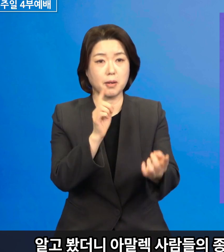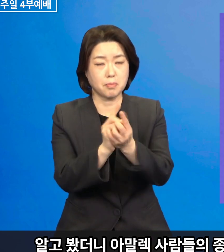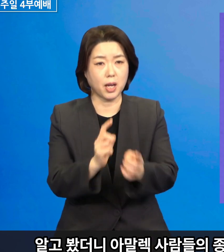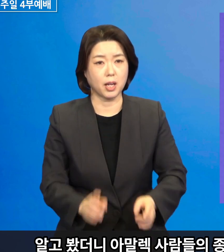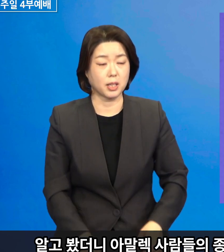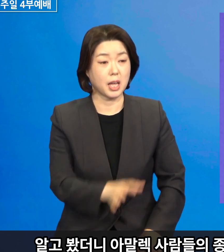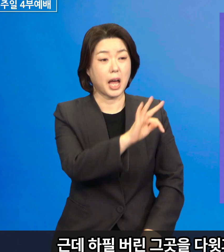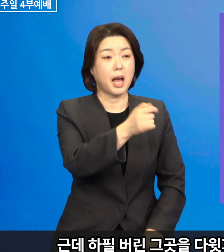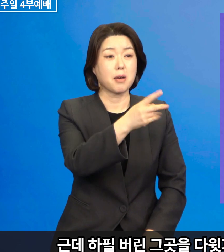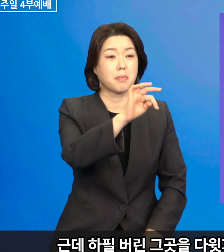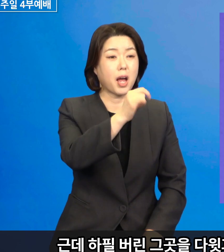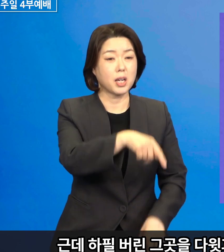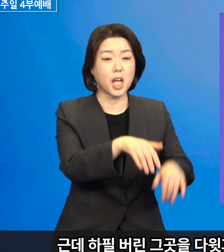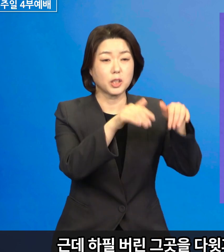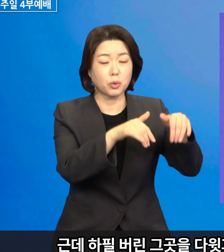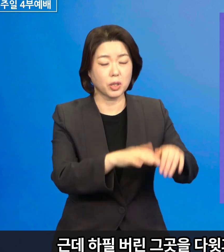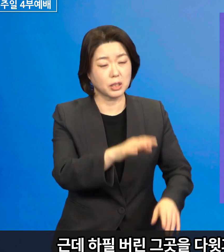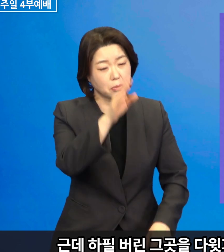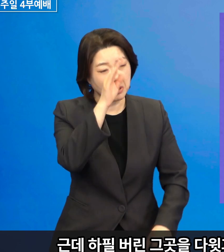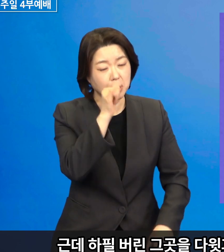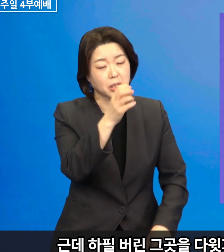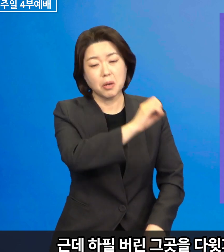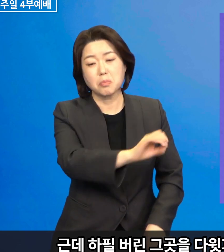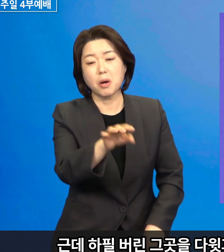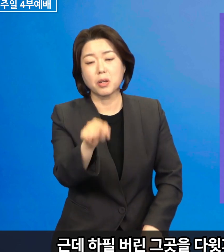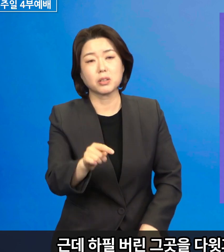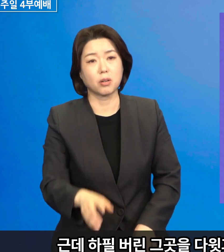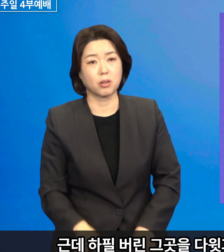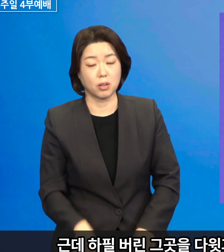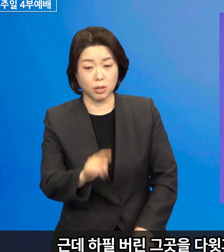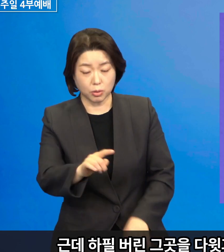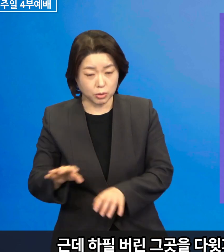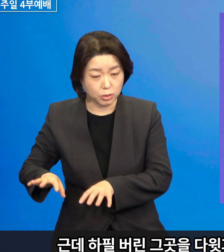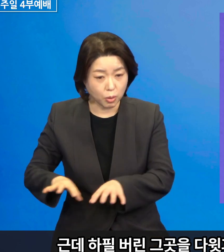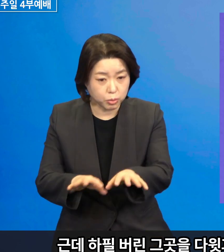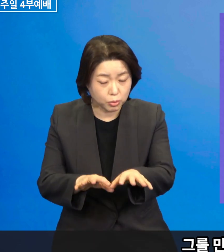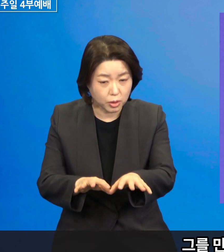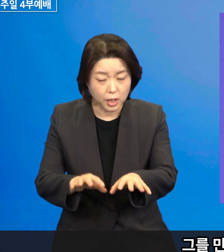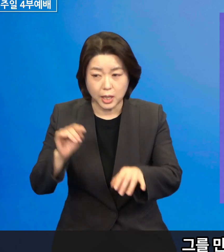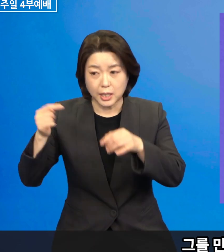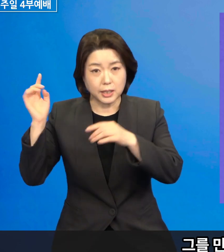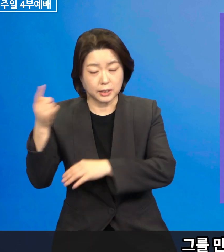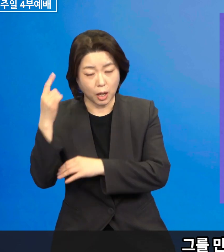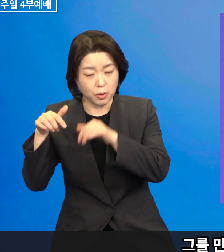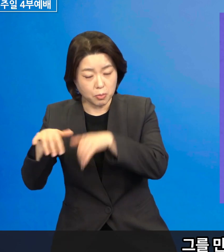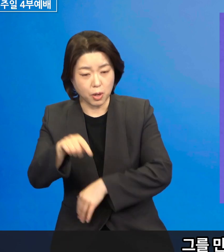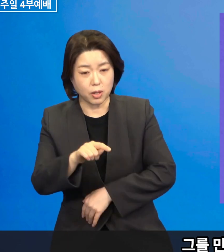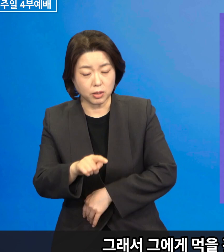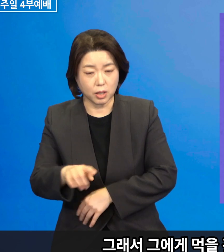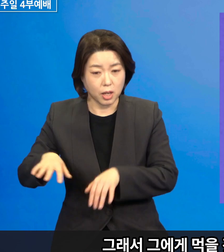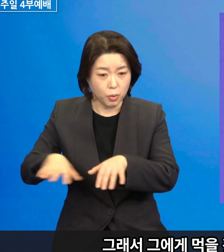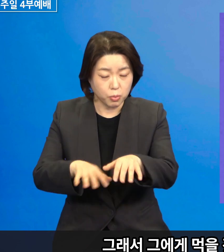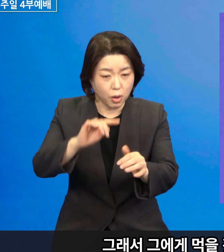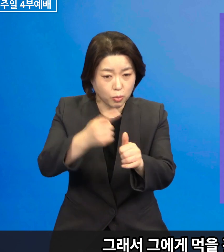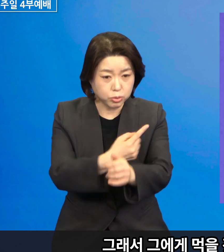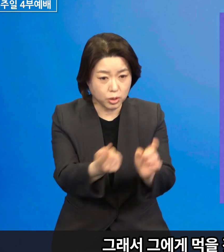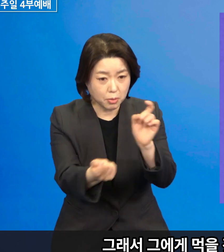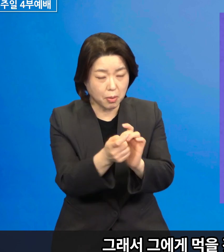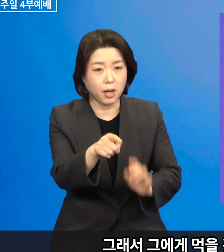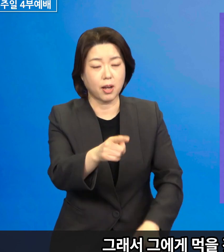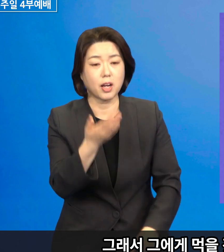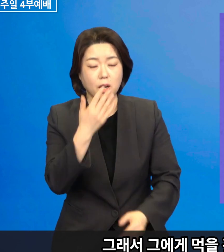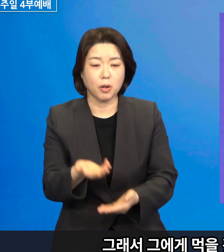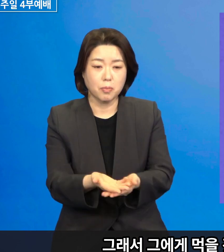병들었다고 버린 거야. 근데 하필 그 버린 그곳을 다윗과 부하들이 우연히 지나가다가 그를 만난 거예요. 그래서 그에게 먹을